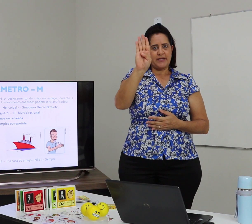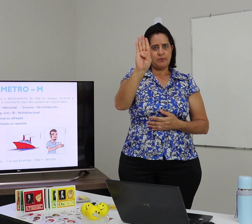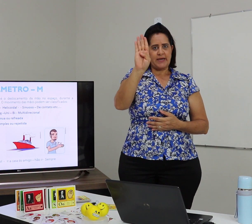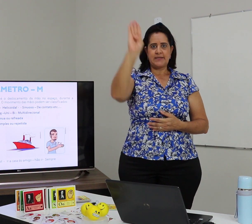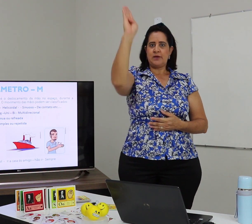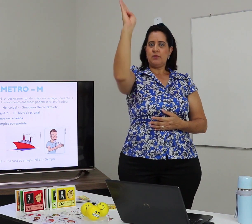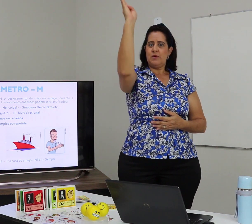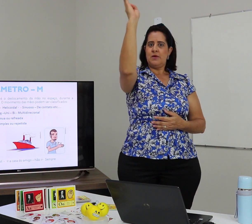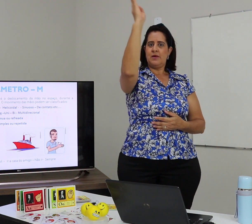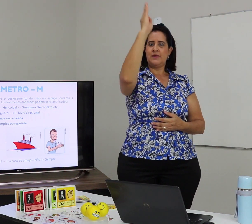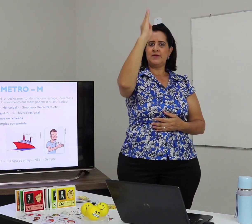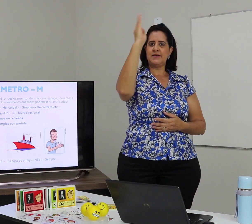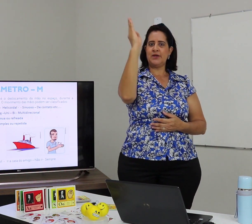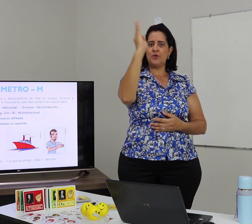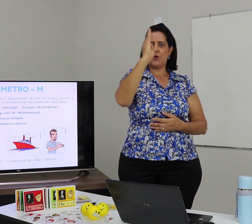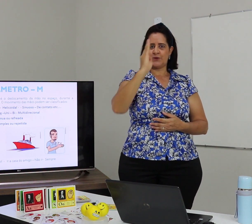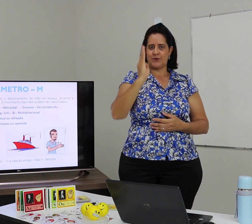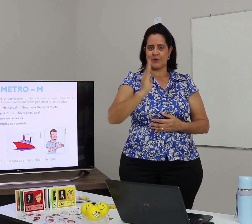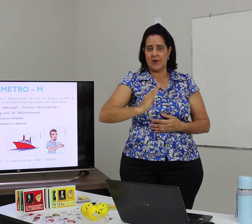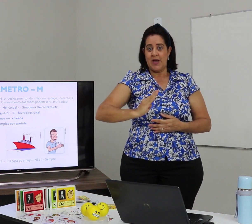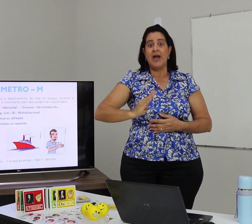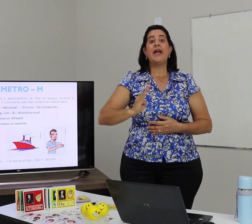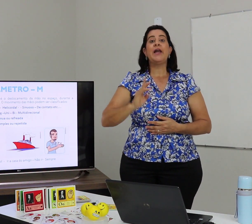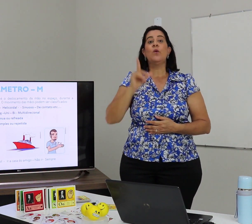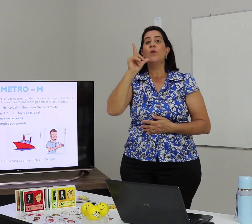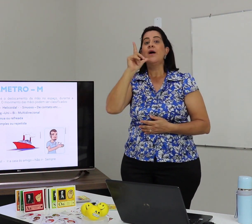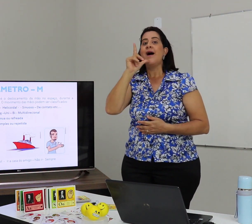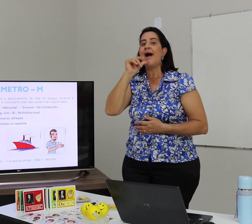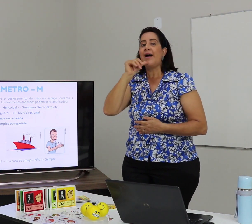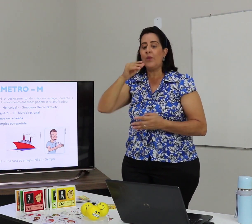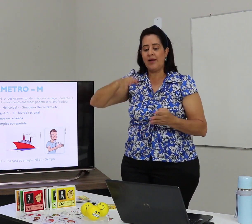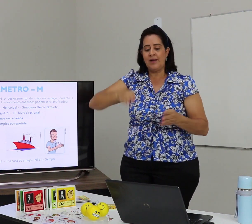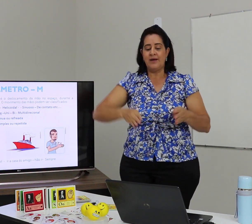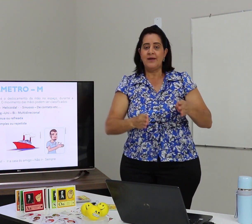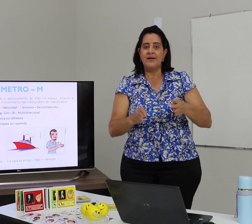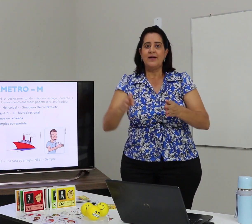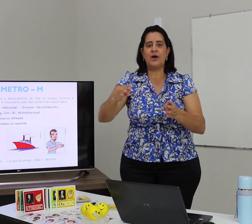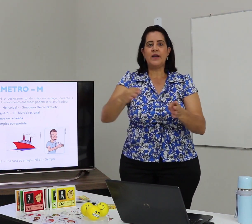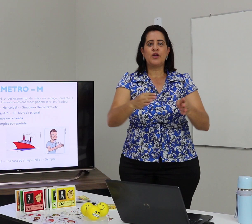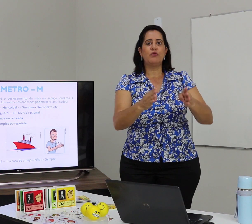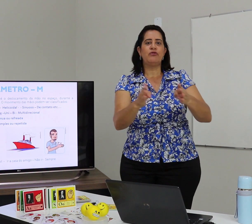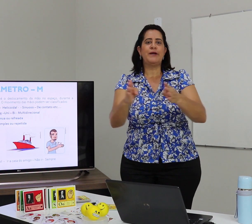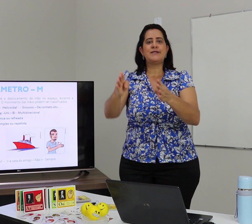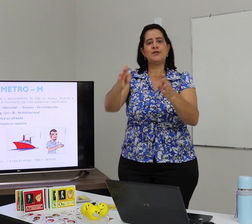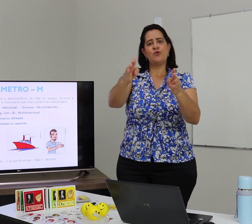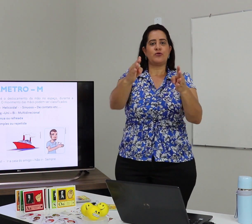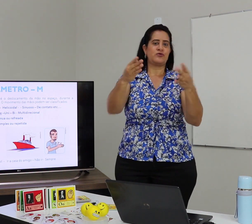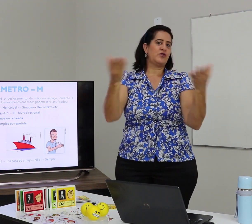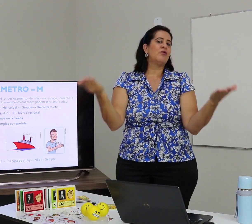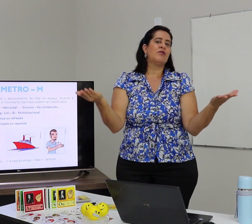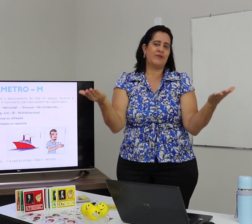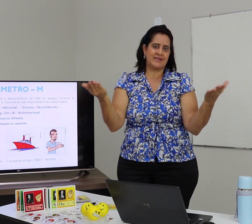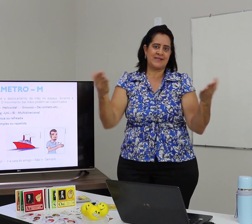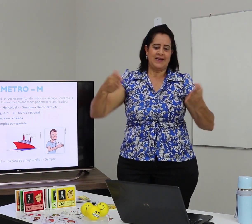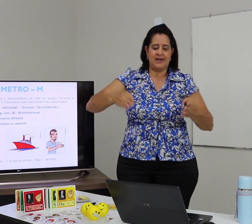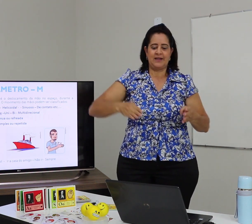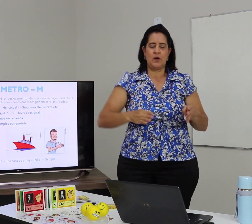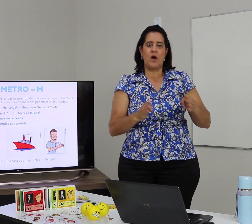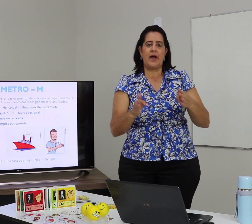de Brasil, sinuoso. Rio, água, olha aqui o movimento sinuoso, de curvas. Então, ó,